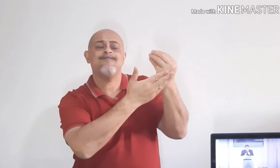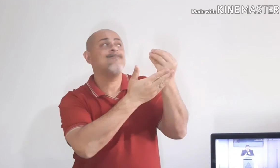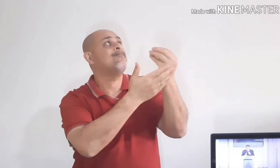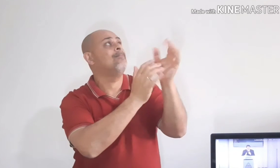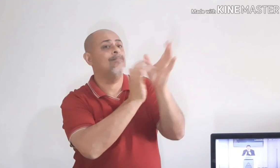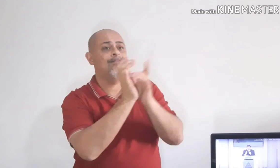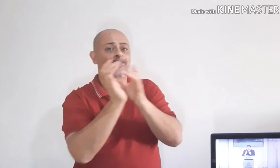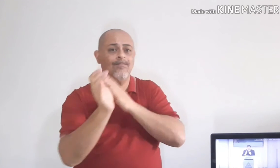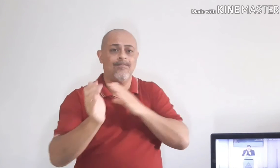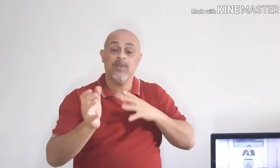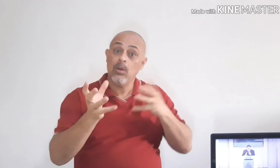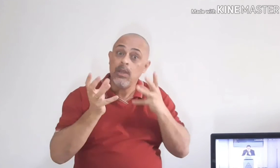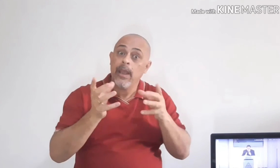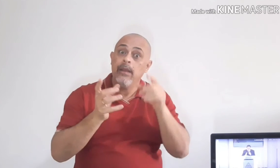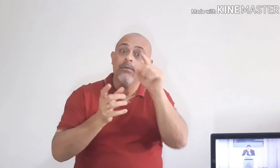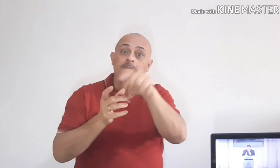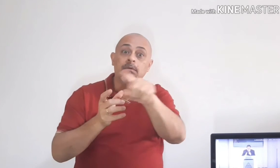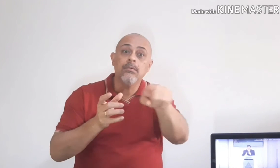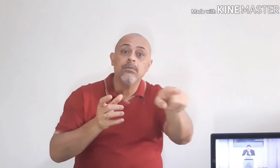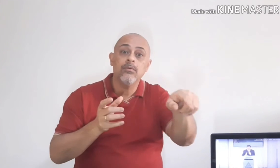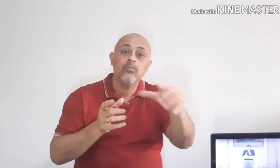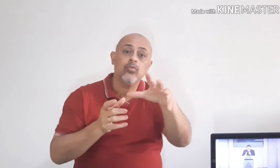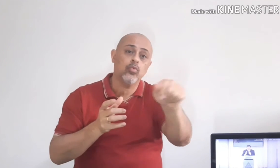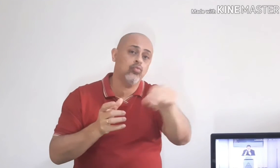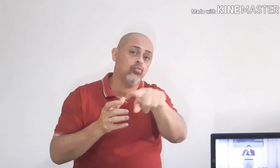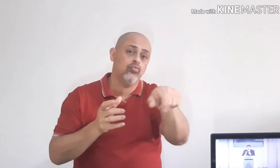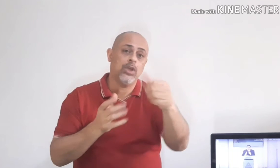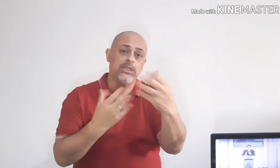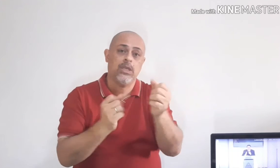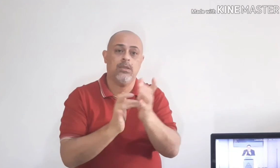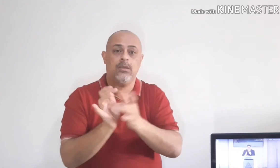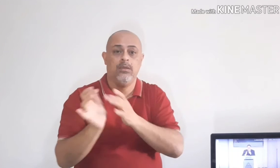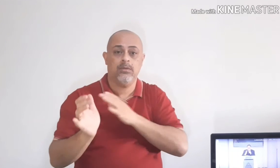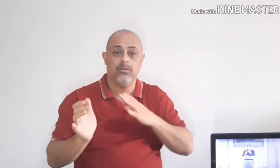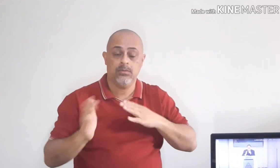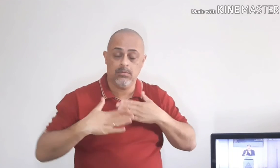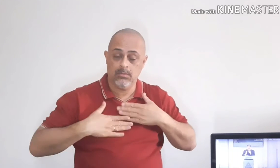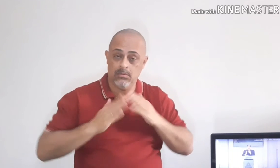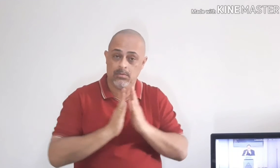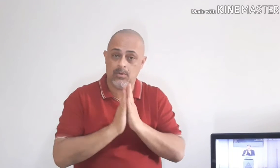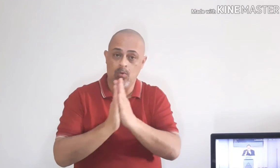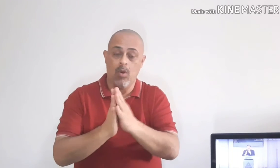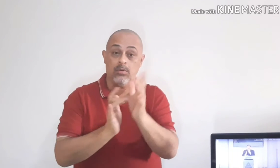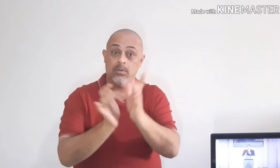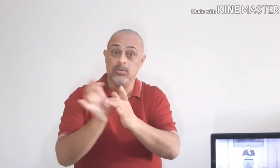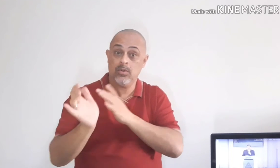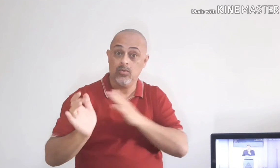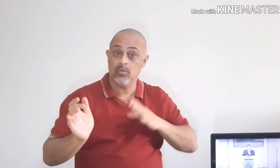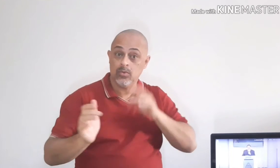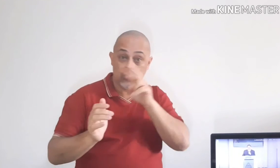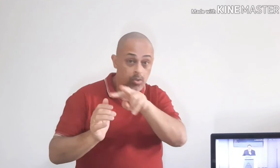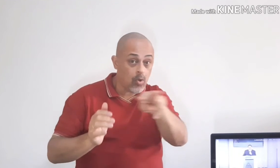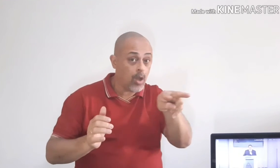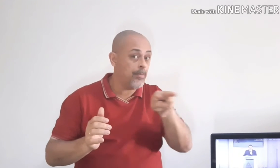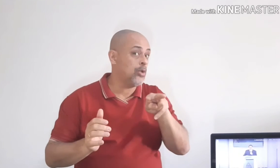olha com um olhar zeloso às multidões como ovelhas que não têm